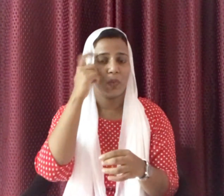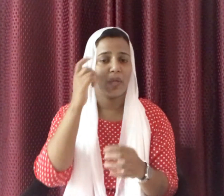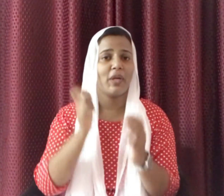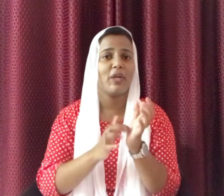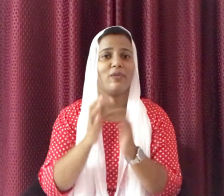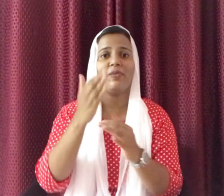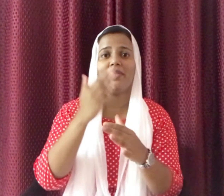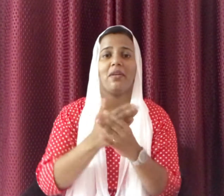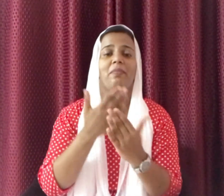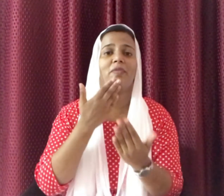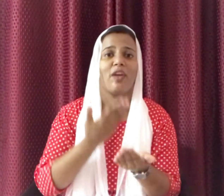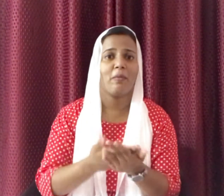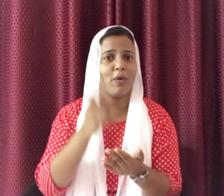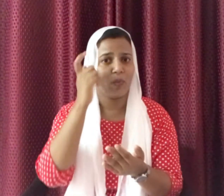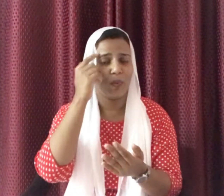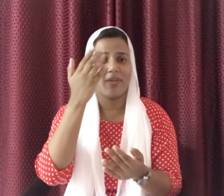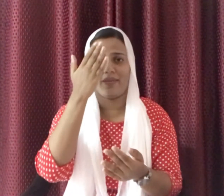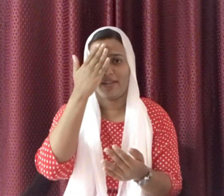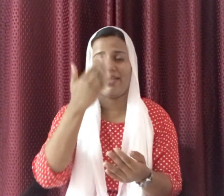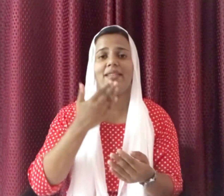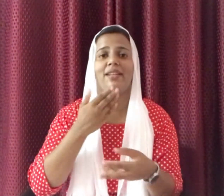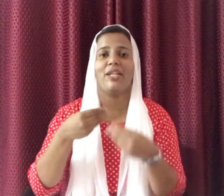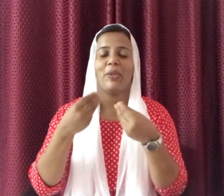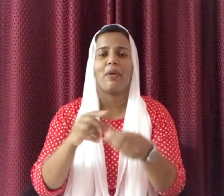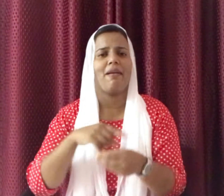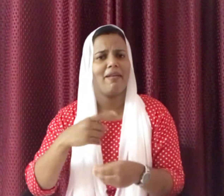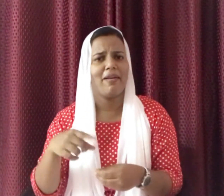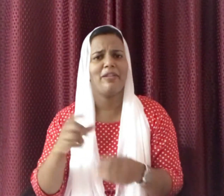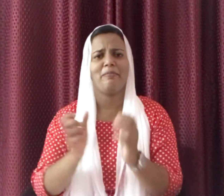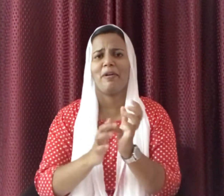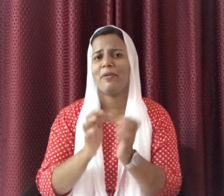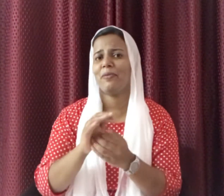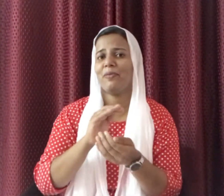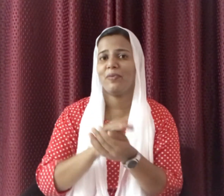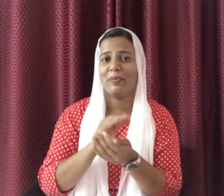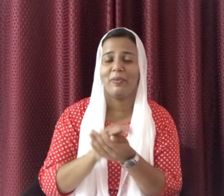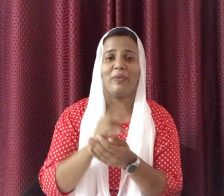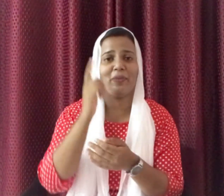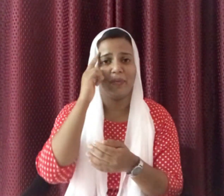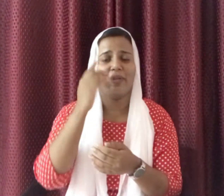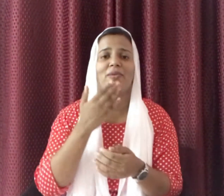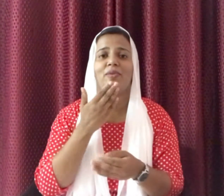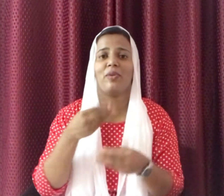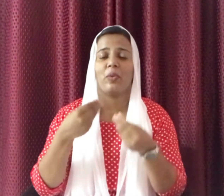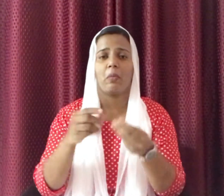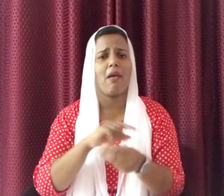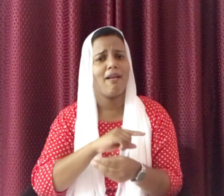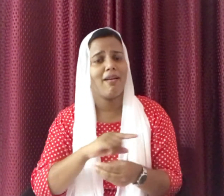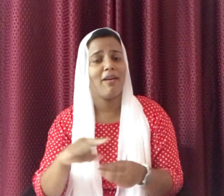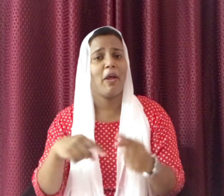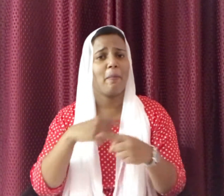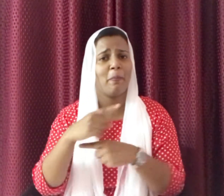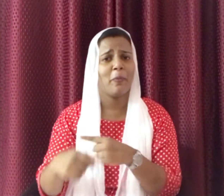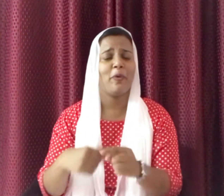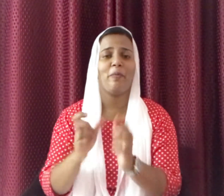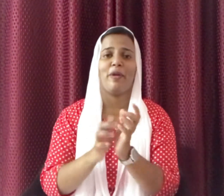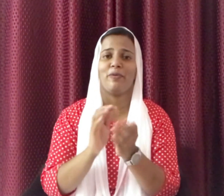ഓർത്ത് ഒന്നുകൂടുന്ന സ്തോത്രം പറഞ്ഞാട്ടെ. സ്തോത്രം, സ്തോത്രം. എല്ലാ ദിവസവും കർത്താവ് നമ്മളെ പരിപാലിച്ചത് ഓർത്ത് സ്തോത്രം പറഞ്ഞാട്ടെ. എല്ലാ ദിവസവും കർത്താവിൻ്റെ വചനങ്ങൾക്ക്